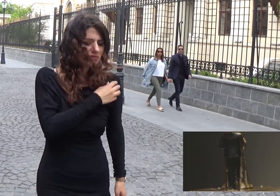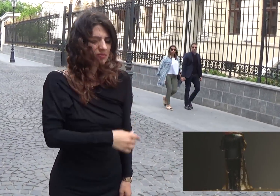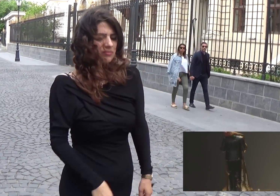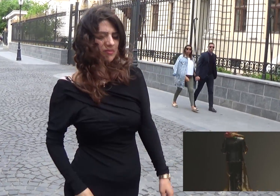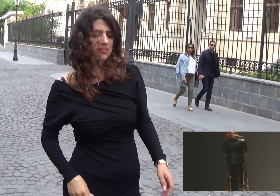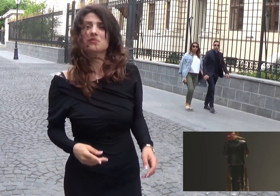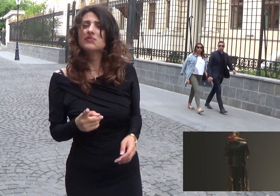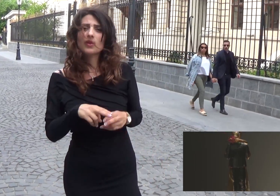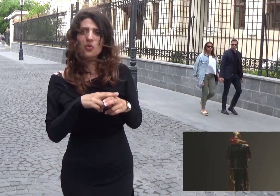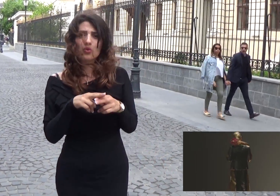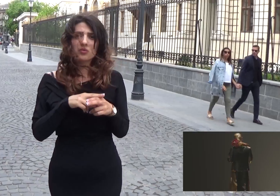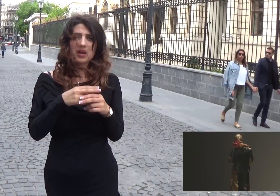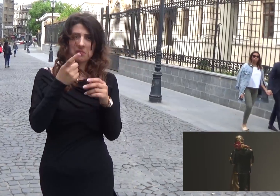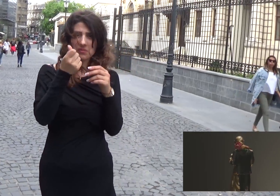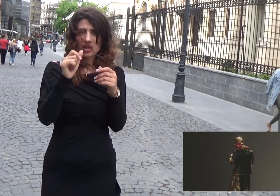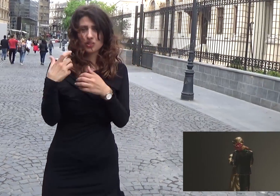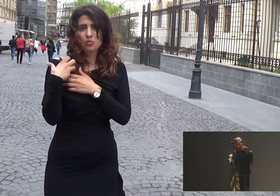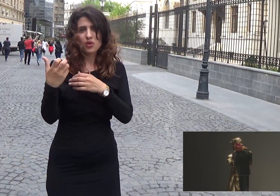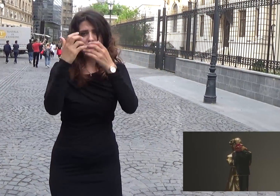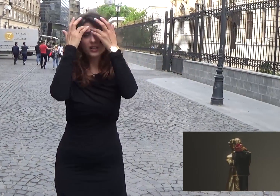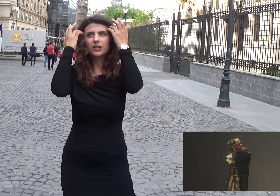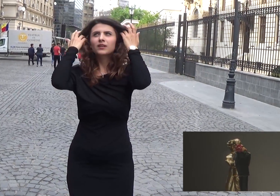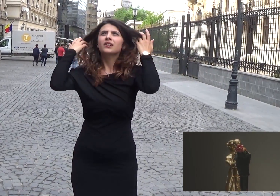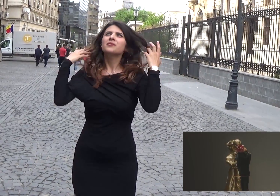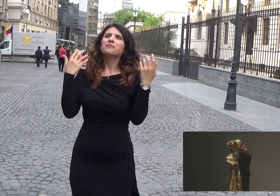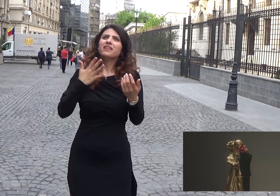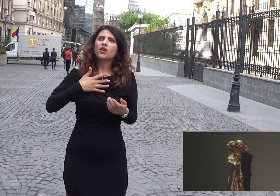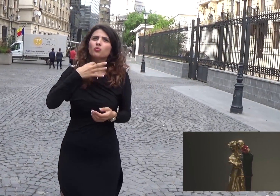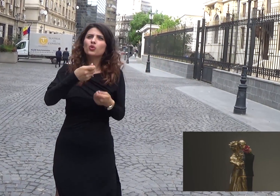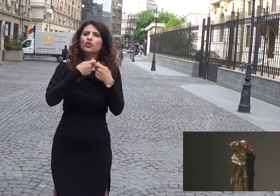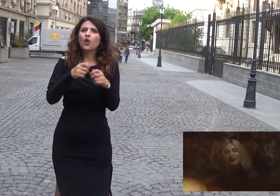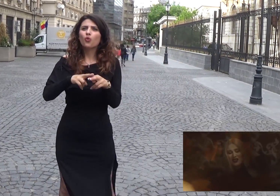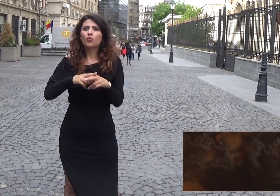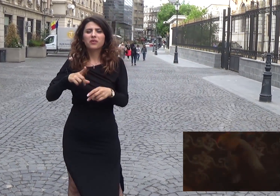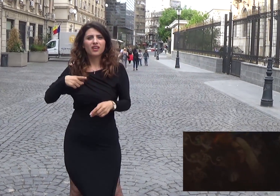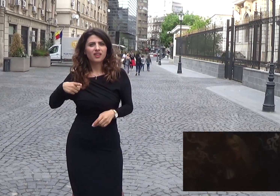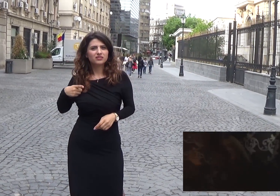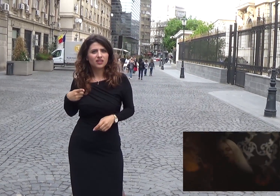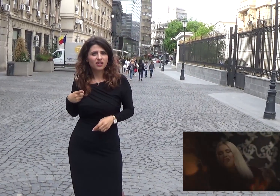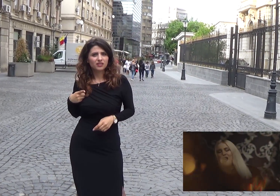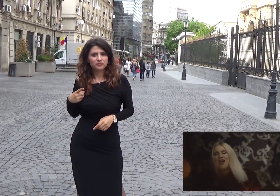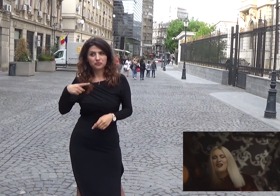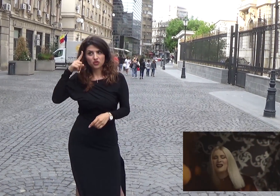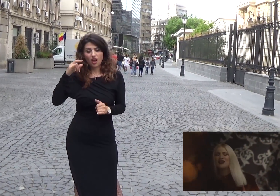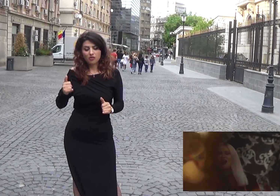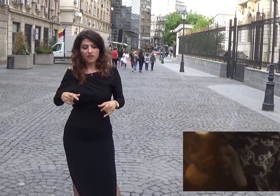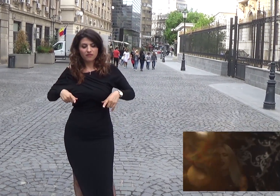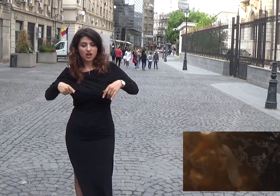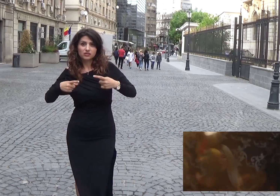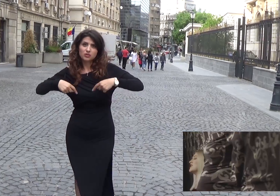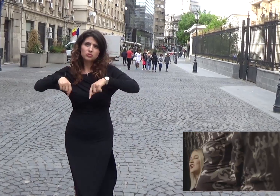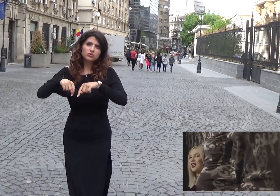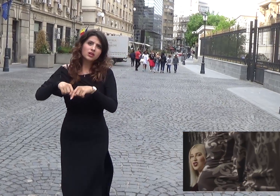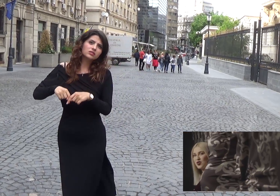Banii și faima, banii și faima, ai da orice pentru zi să le ai, dar știi că în